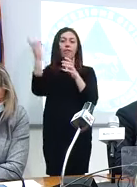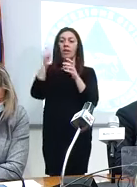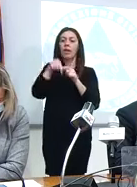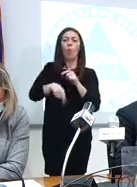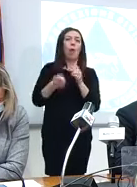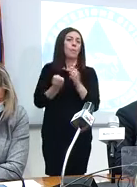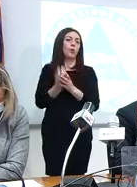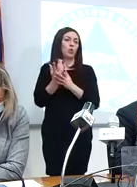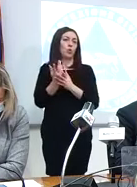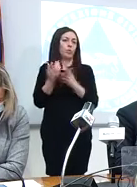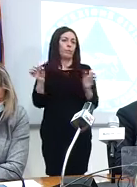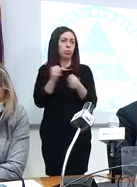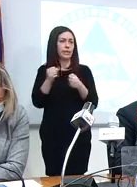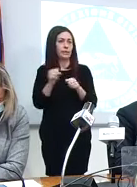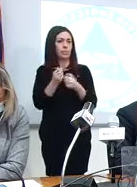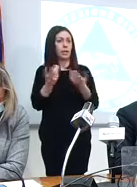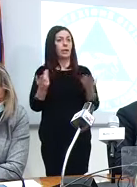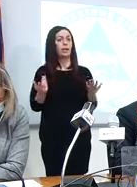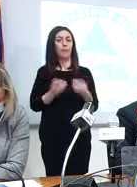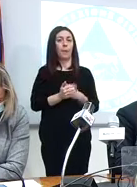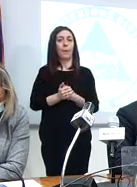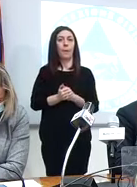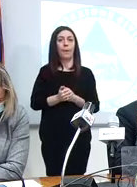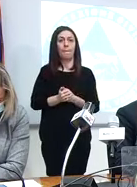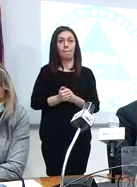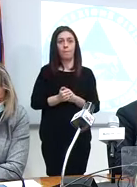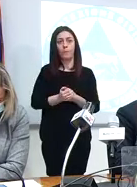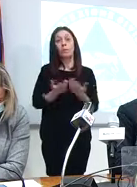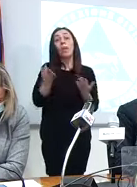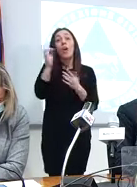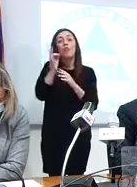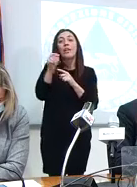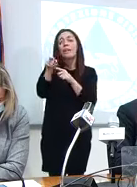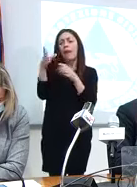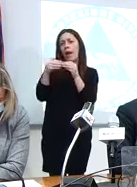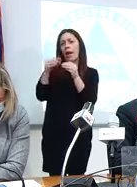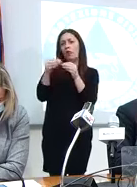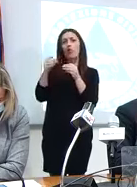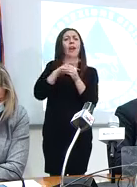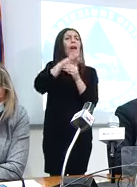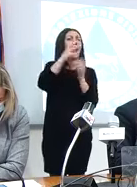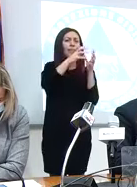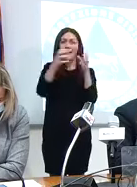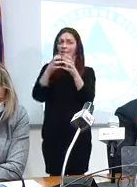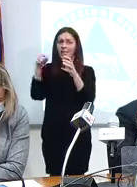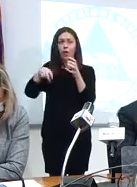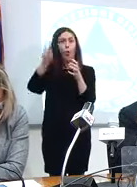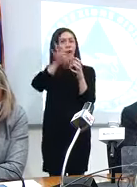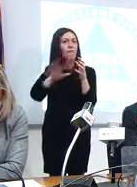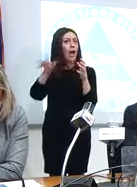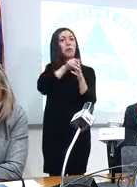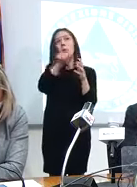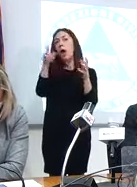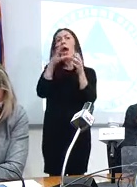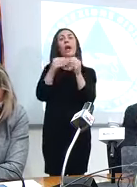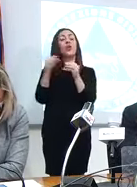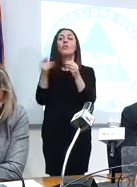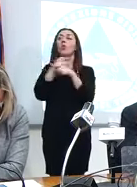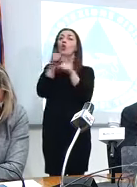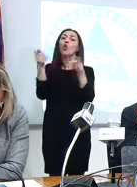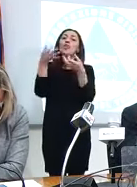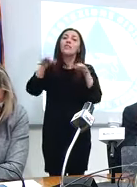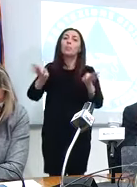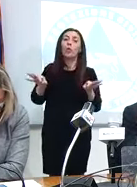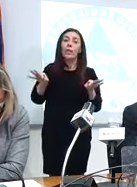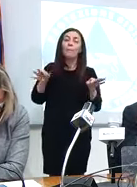forniture bypassa direttamente le realtà regionali, ma Fidi ha ragione, come hanno ragione le altre aziende qui in Veneto che danno la loro disponibilità, ma